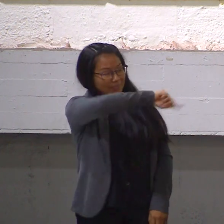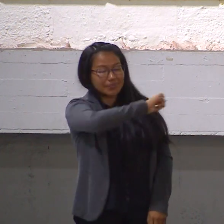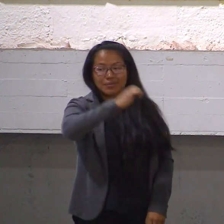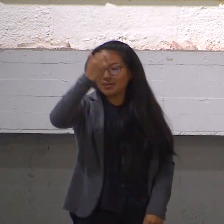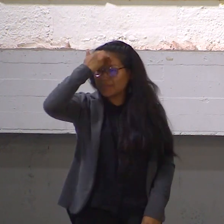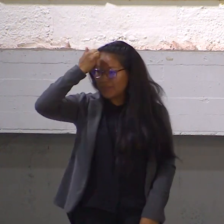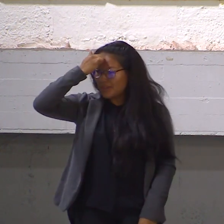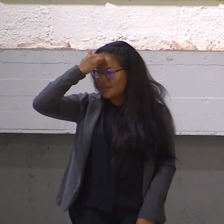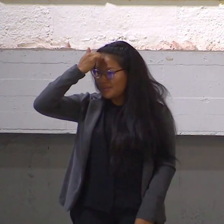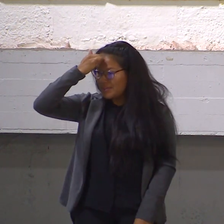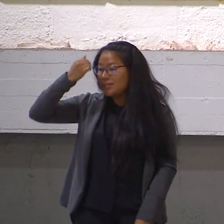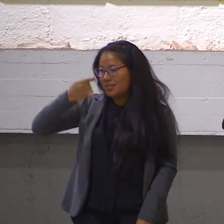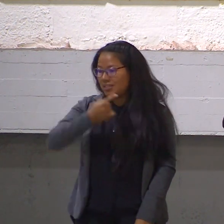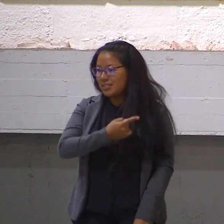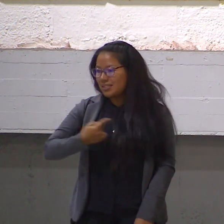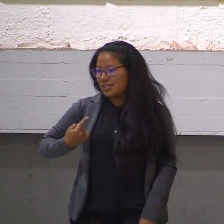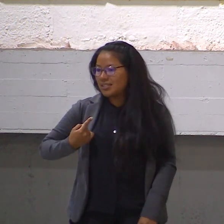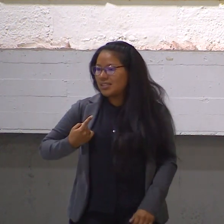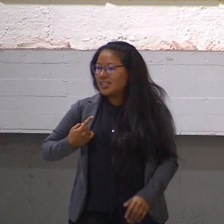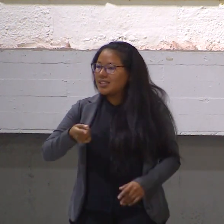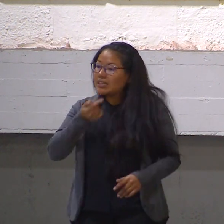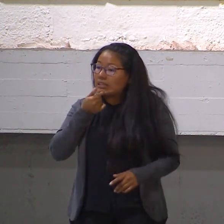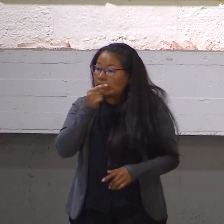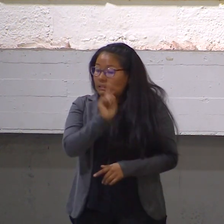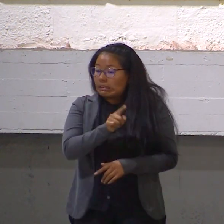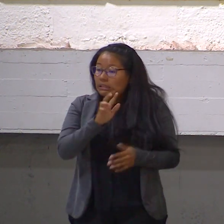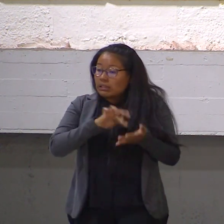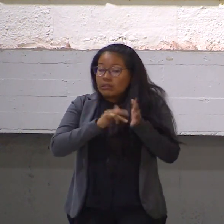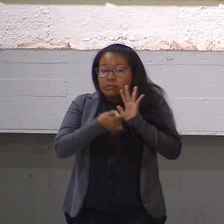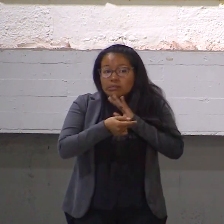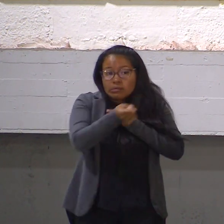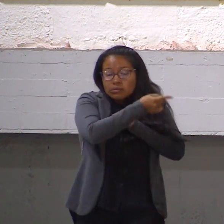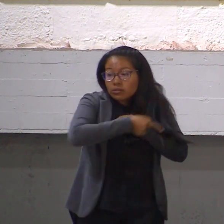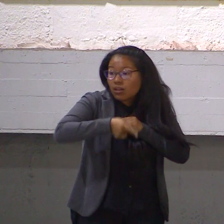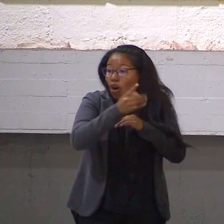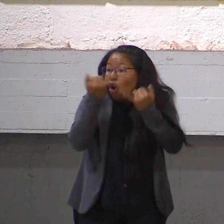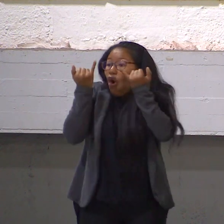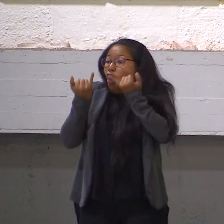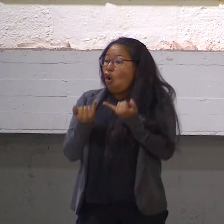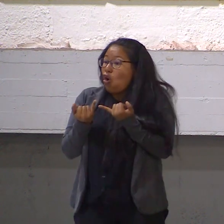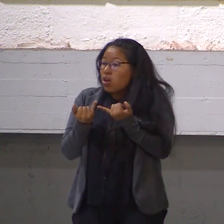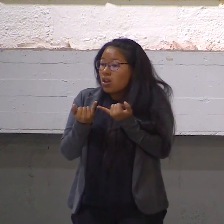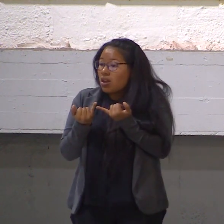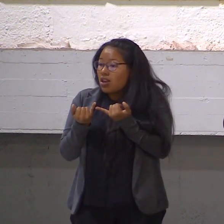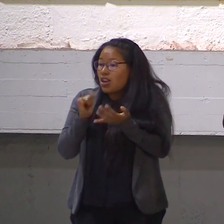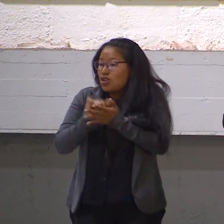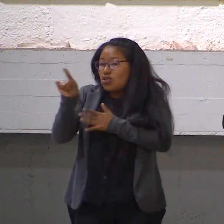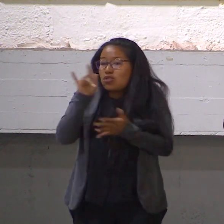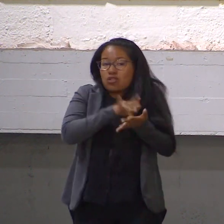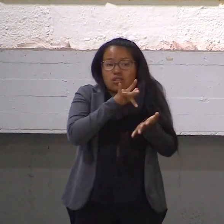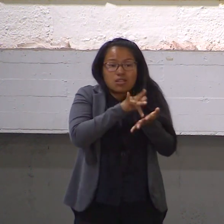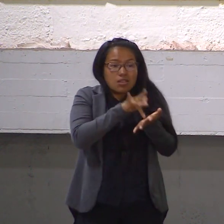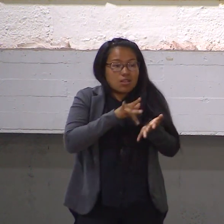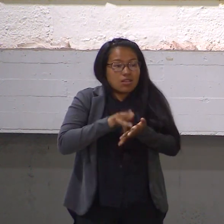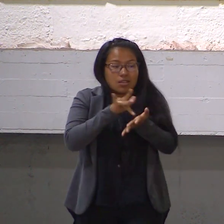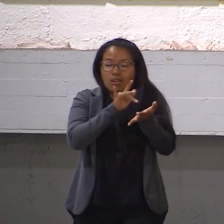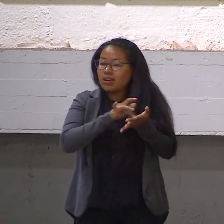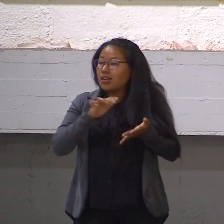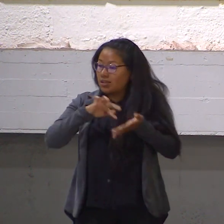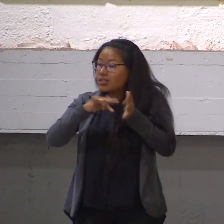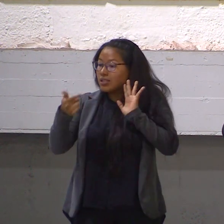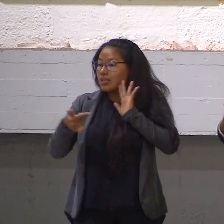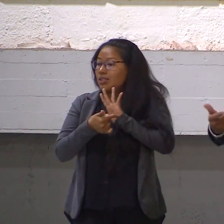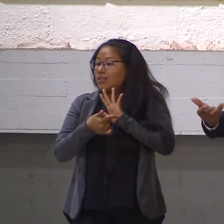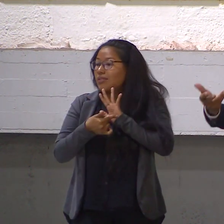eso es mucho decir quienes por lo menos en el día de hoy pues su sola presencia ya indica